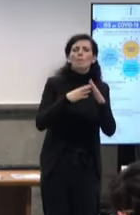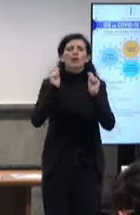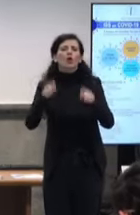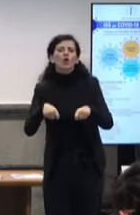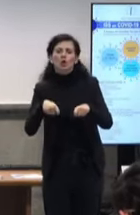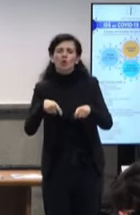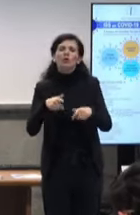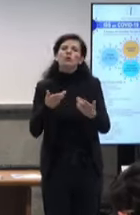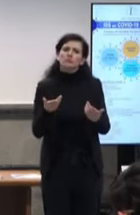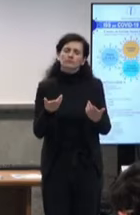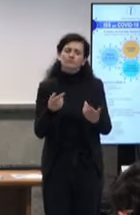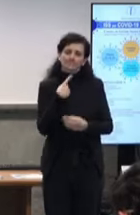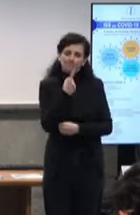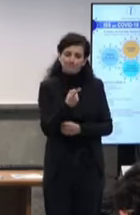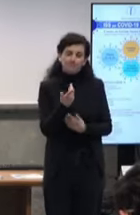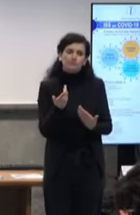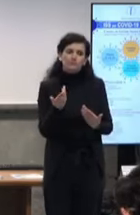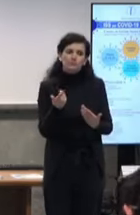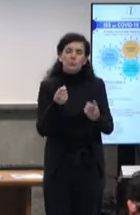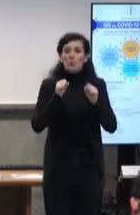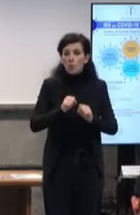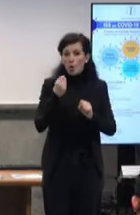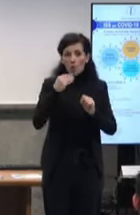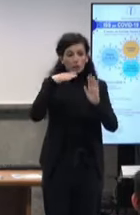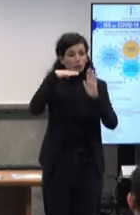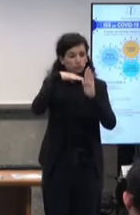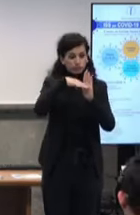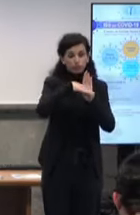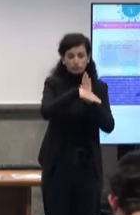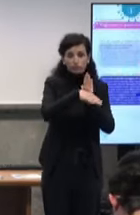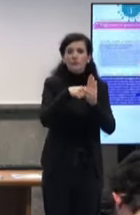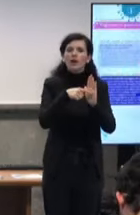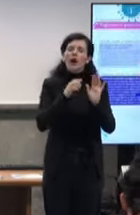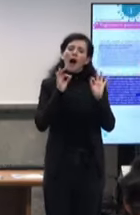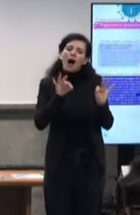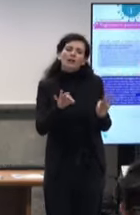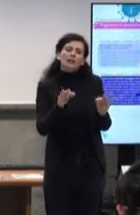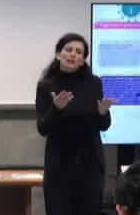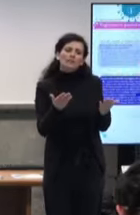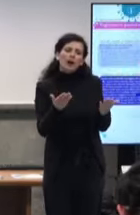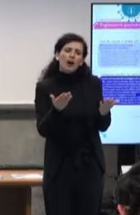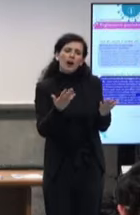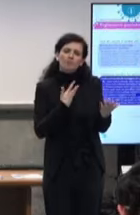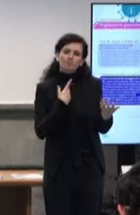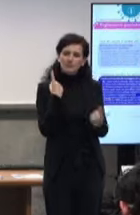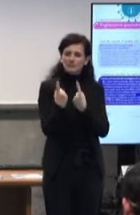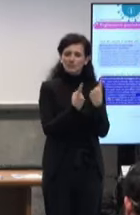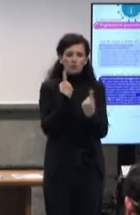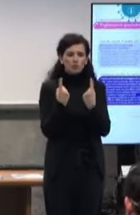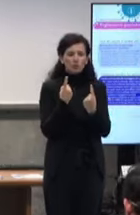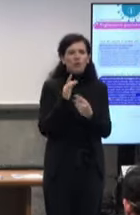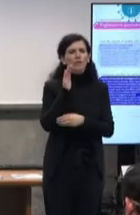fatto che si possa un certo punto quando appunto la curva sarà scesa arrivare una situazione in cui si dovranno fare delle scelte